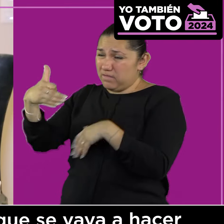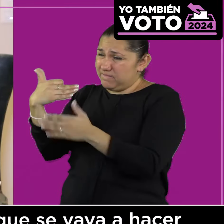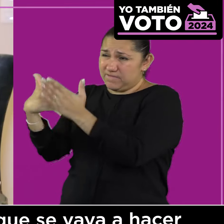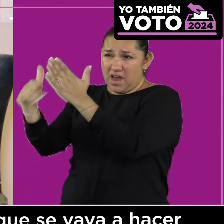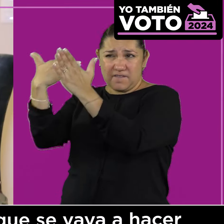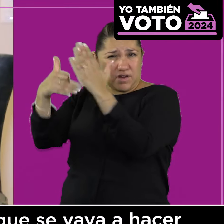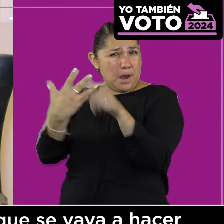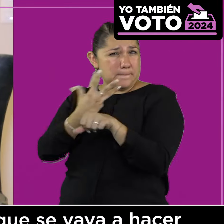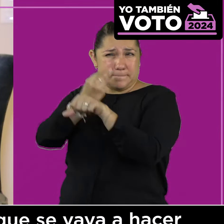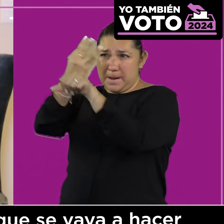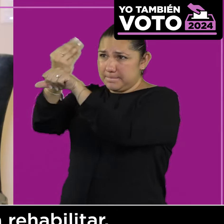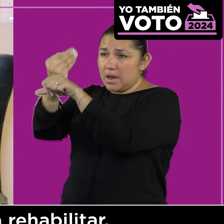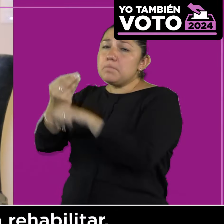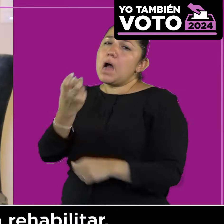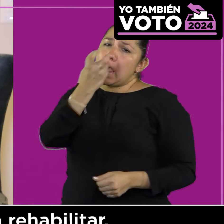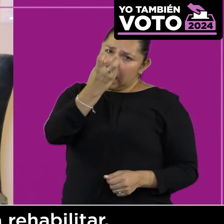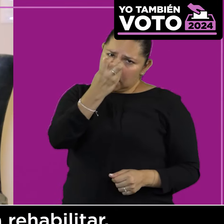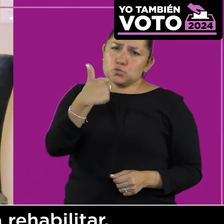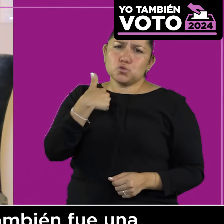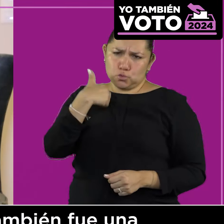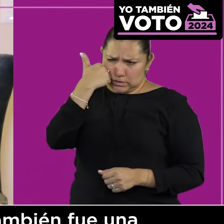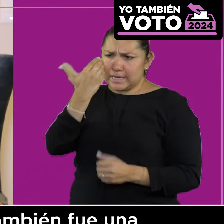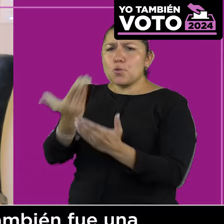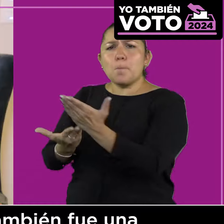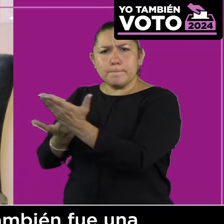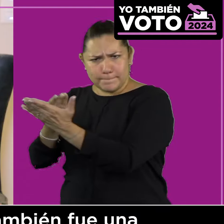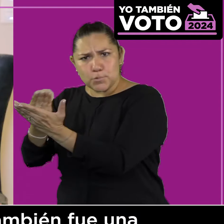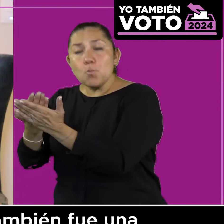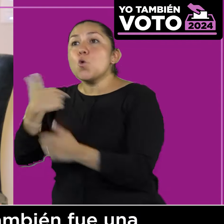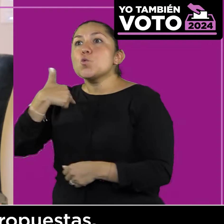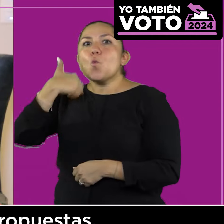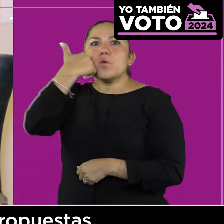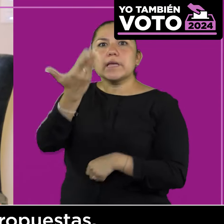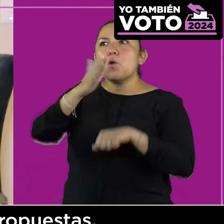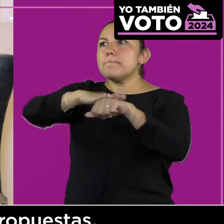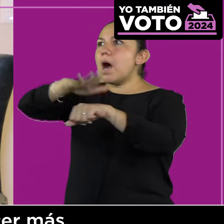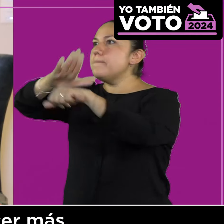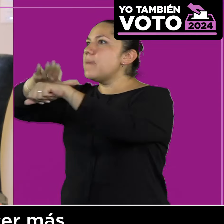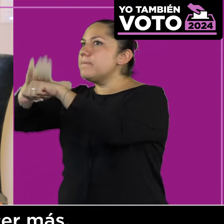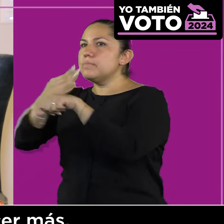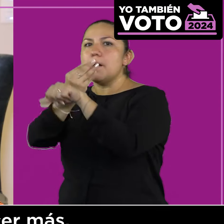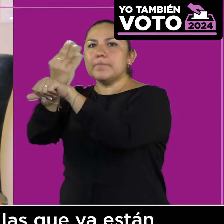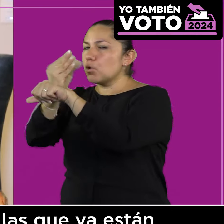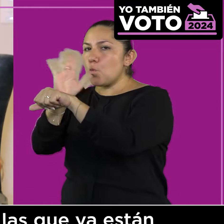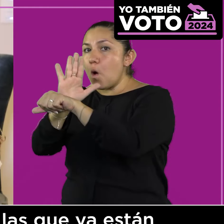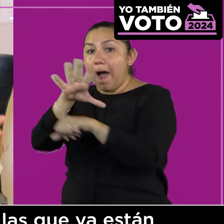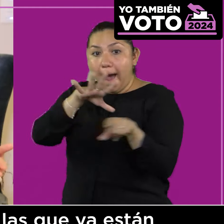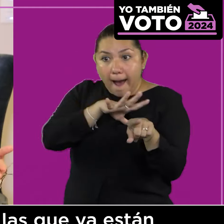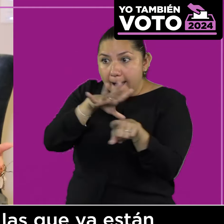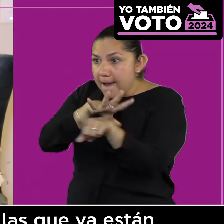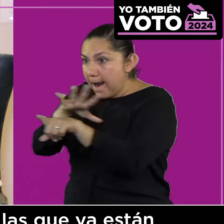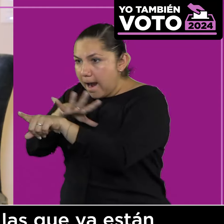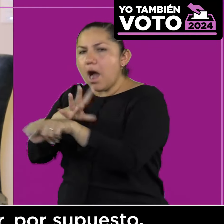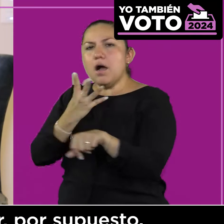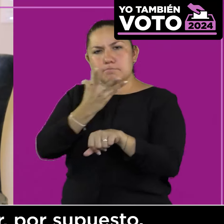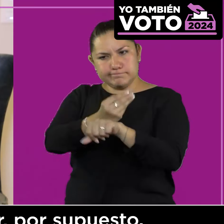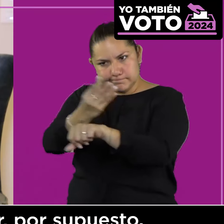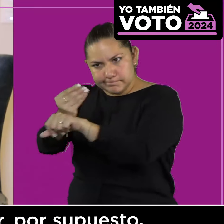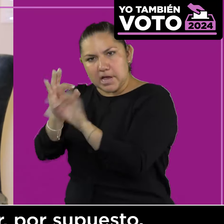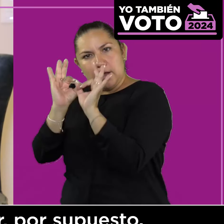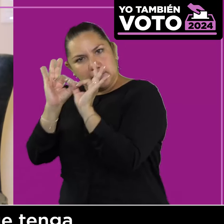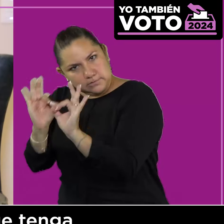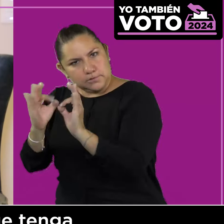sí entonces todo lo que se vaya a hacer y se vaya a rehabilitar porque eso también fue una de mis propuestas no hacer más sino rehabilitar las que ya están Y